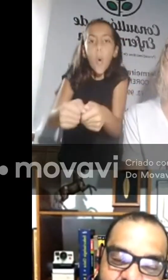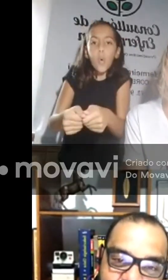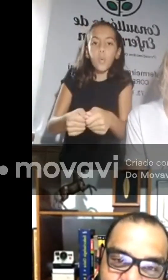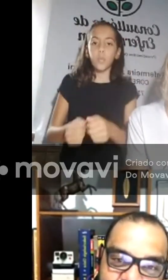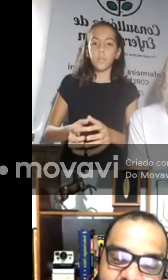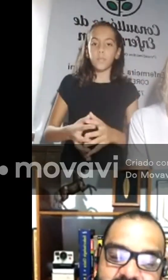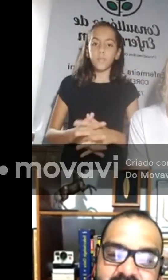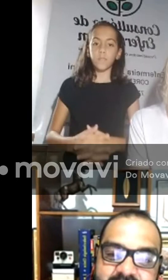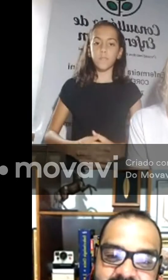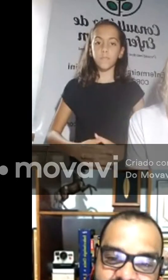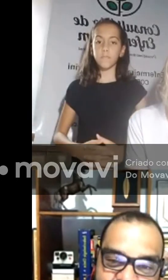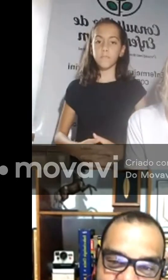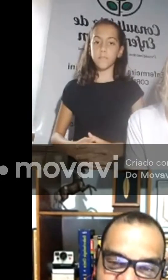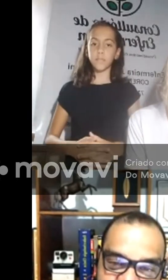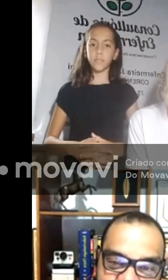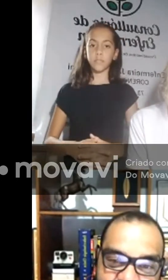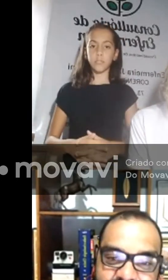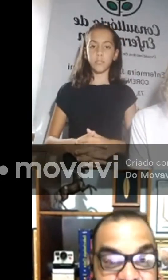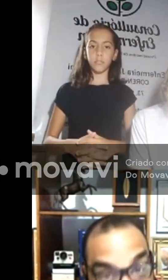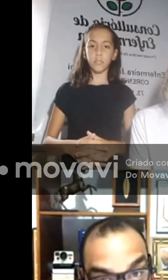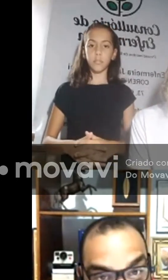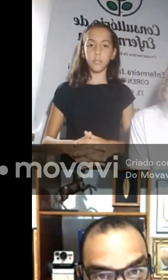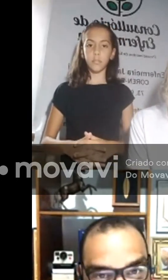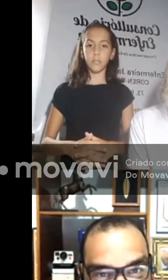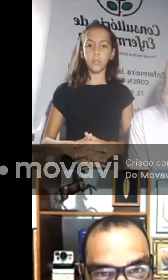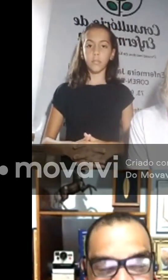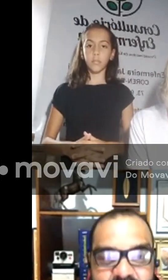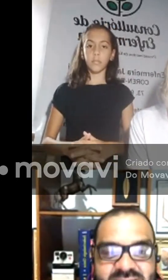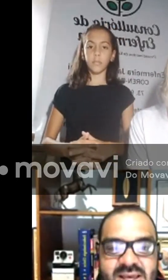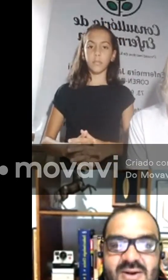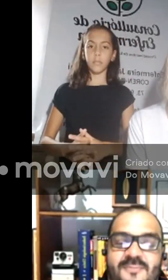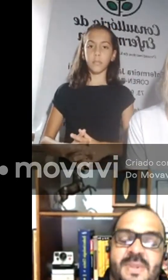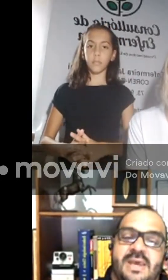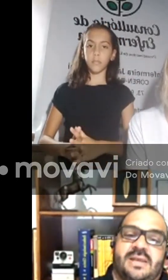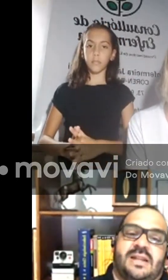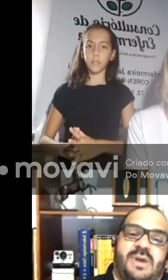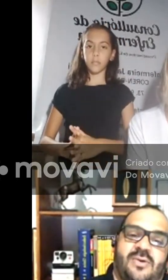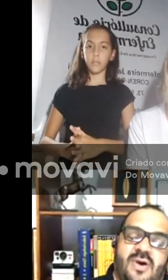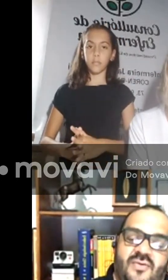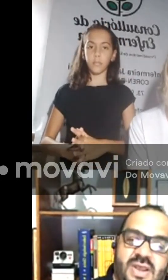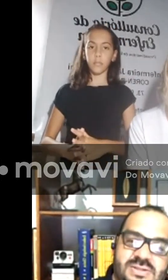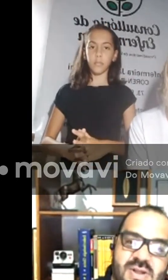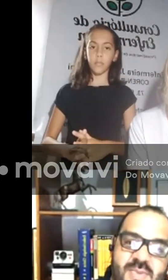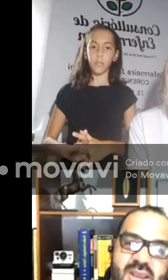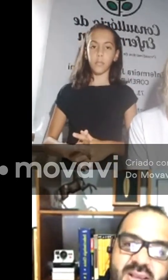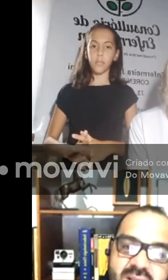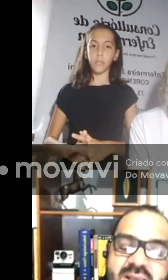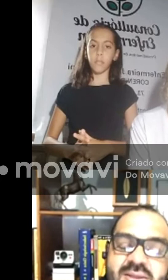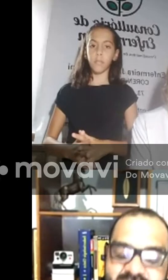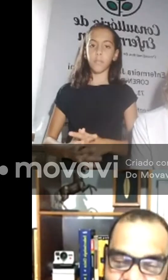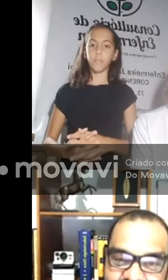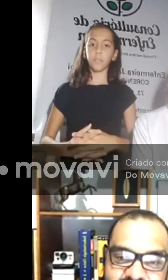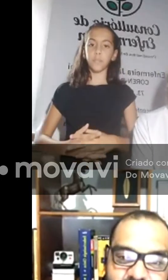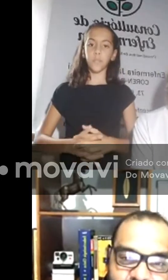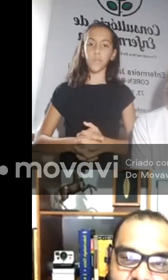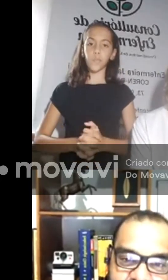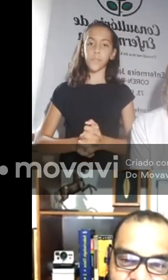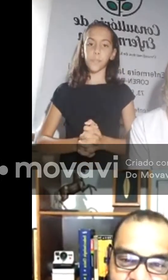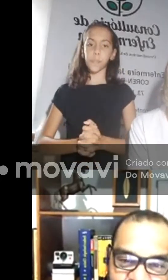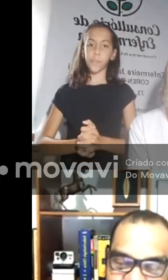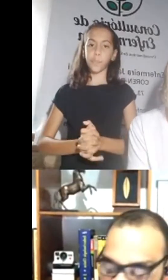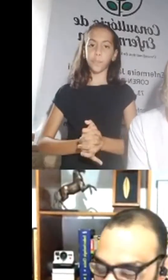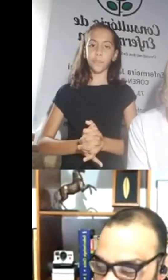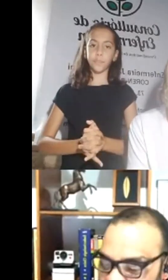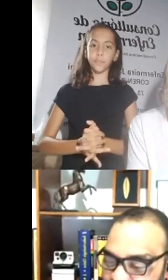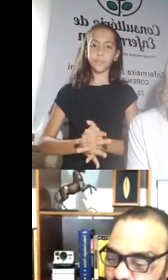médica também, minha prima, Marcelo, que conhece você também, o Marcelo. trabalha Sim, com sim. eventos também. Sim, ele mandou um abraço